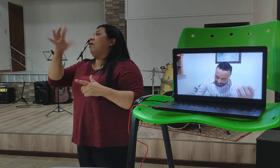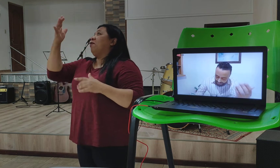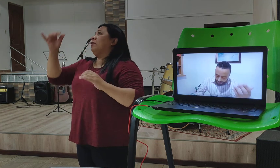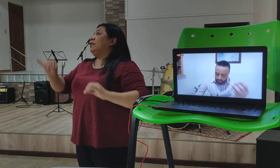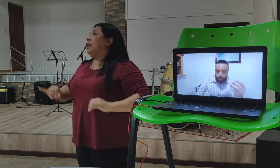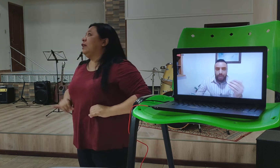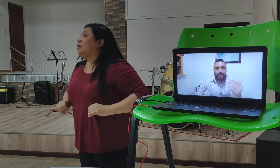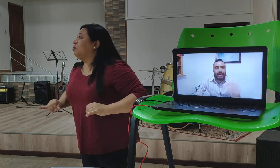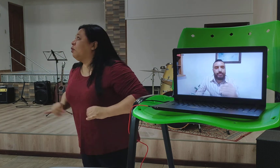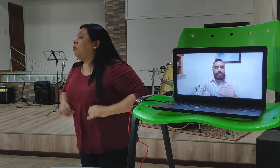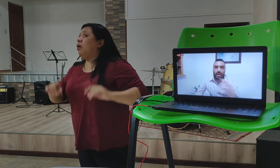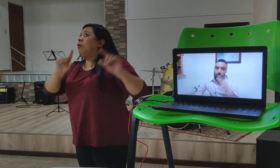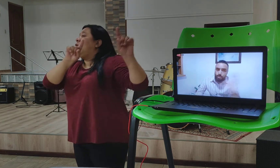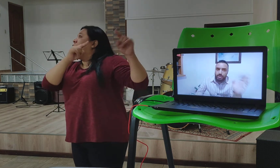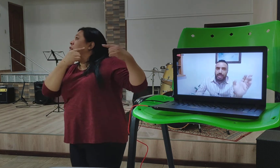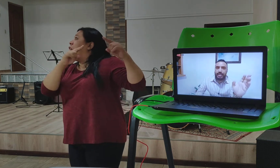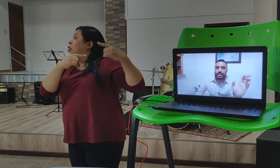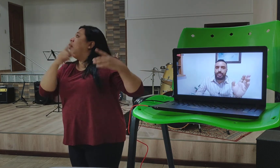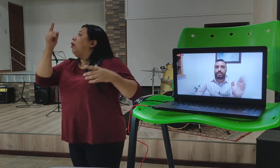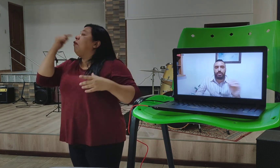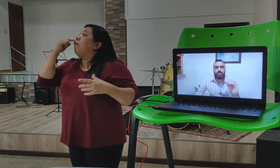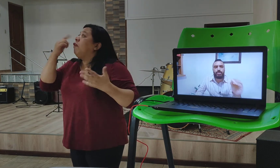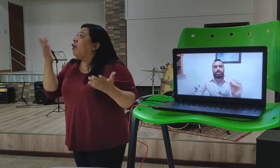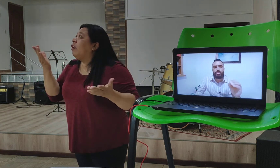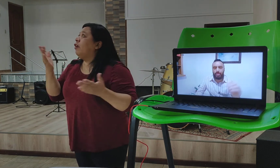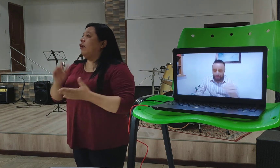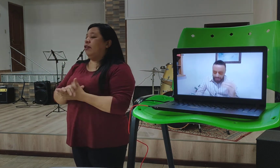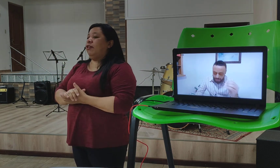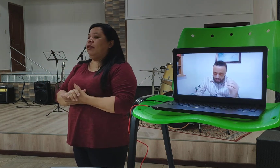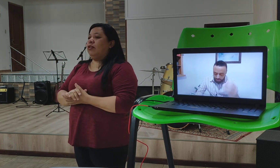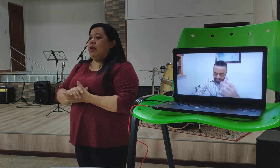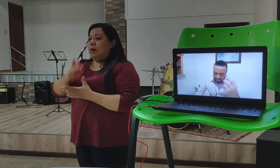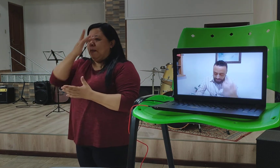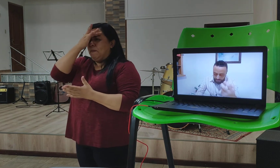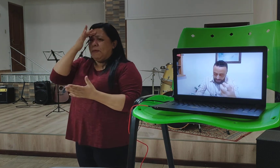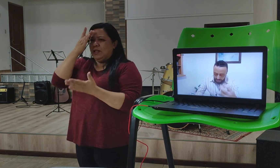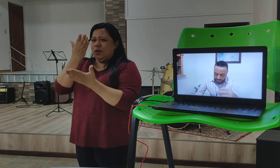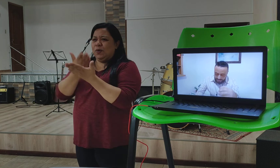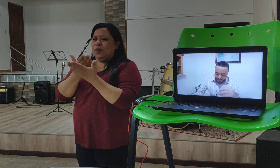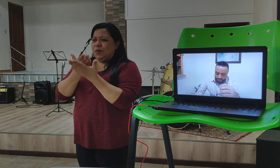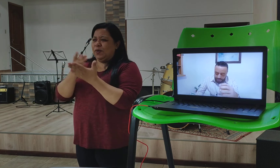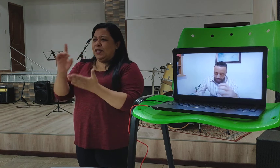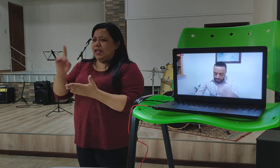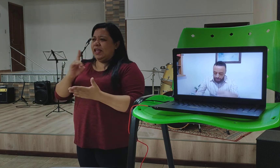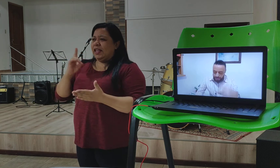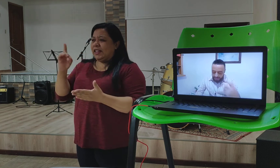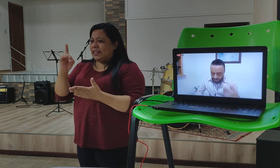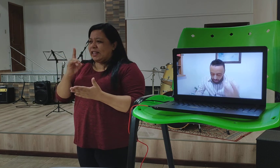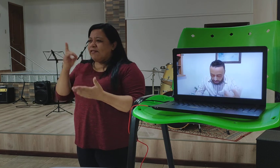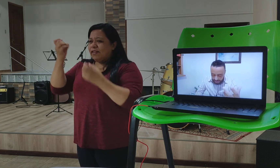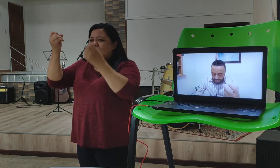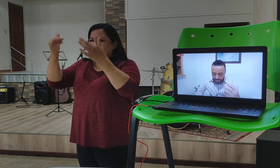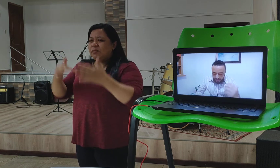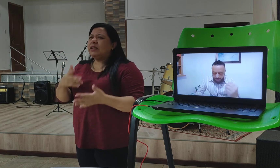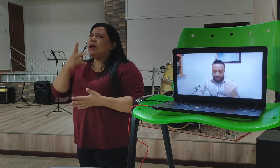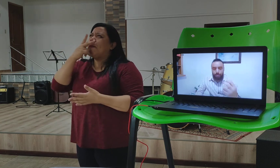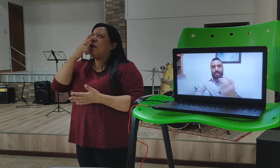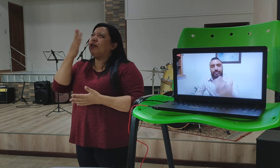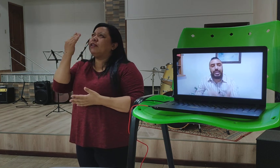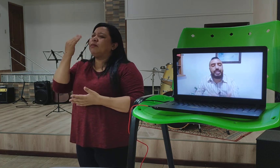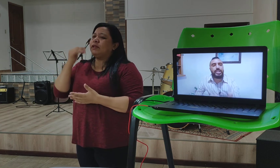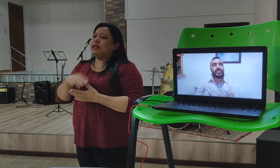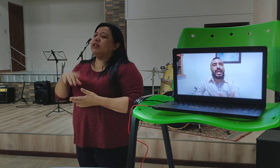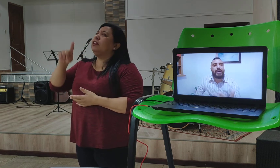sendo perseguido? Davi, alguns que acreditam, alguns estudiosos acreditam que Davi estava dizendo que